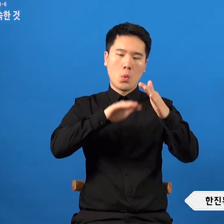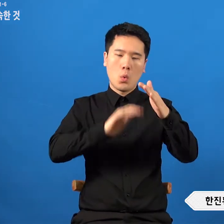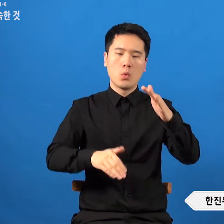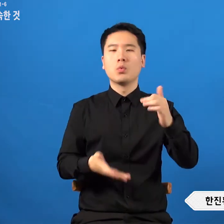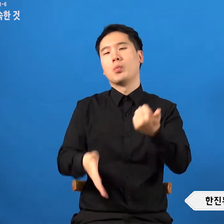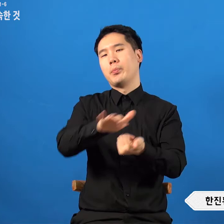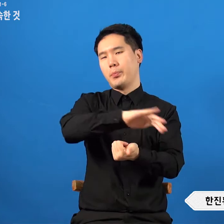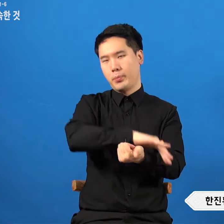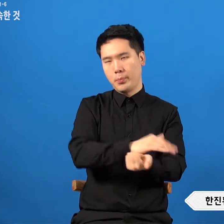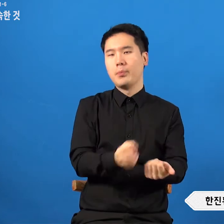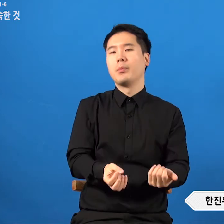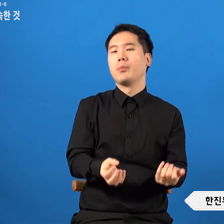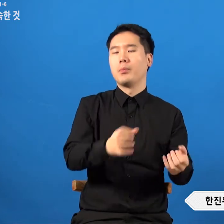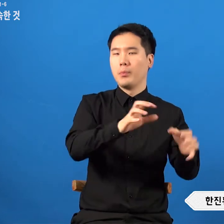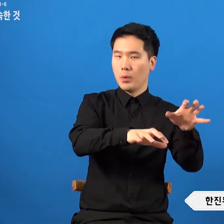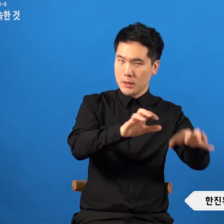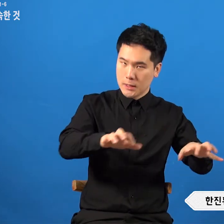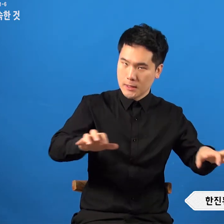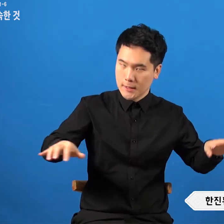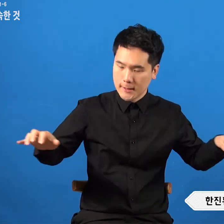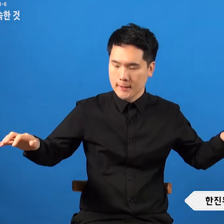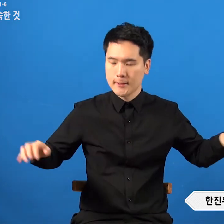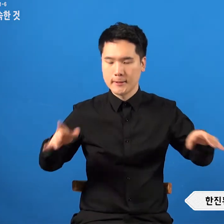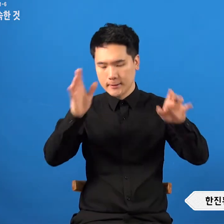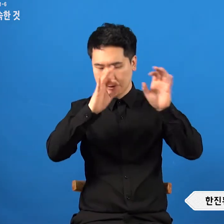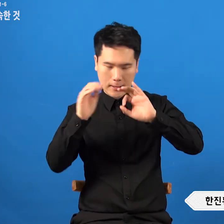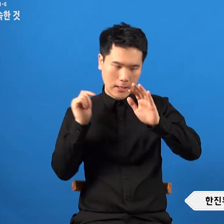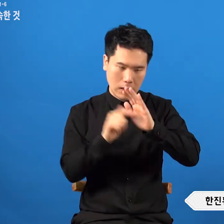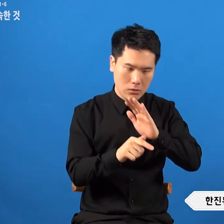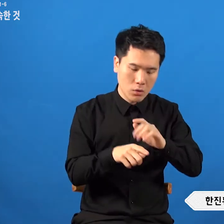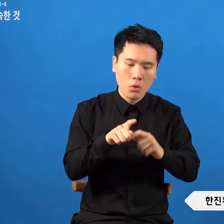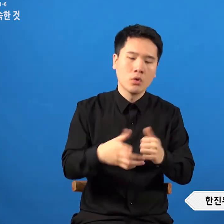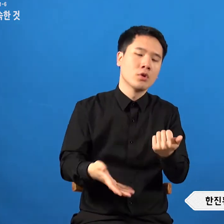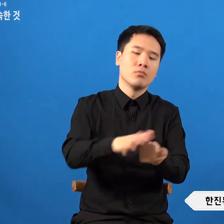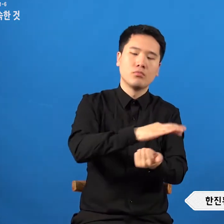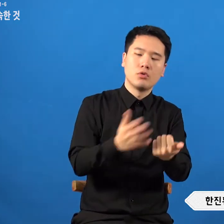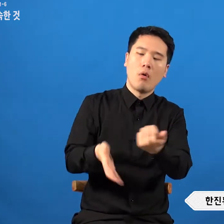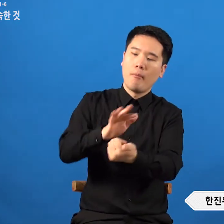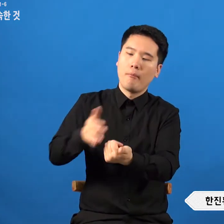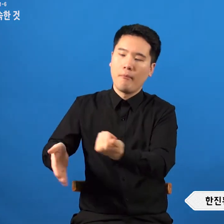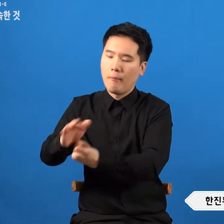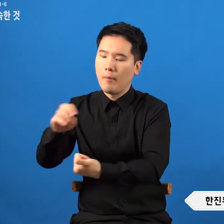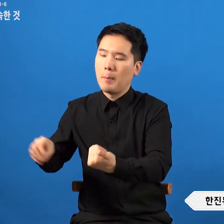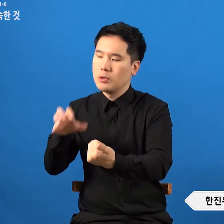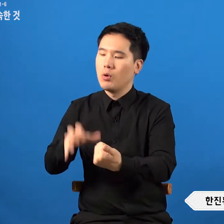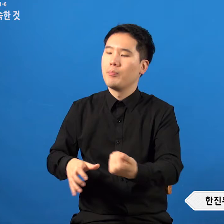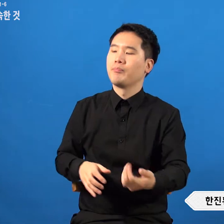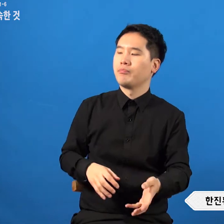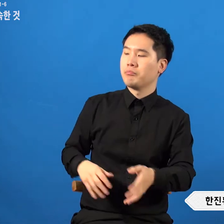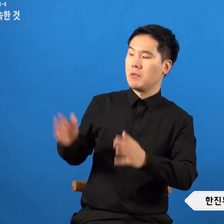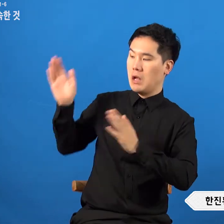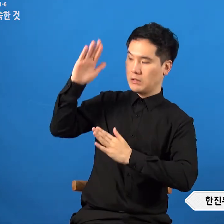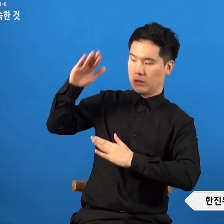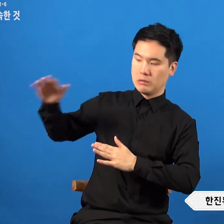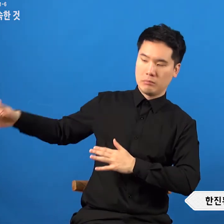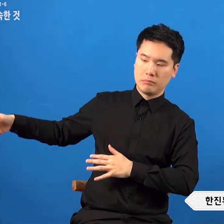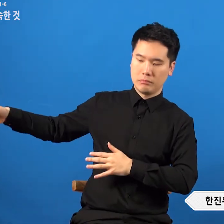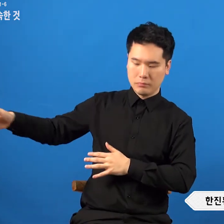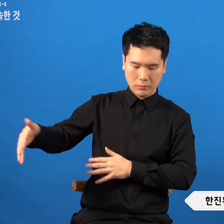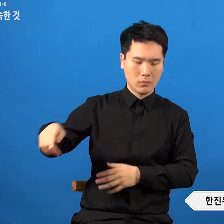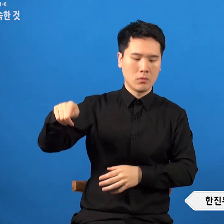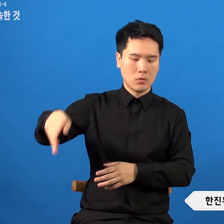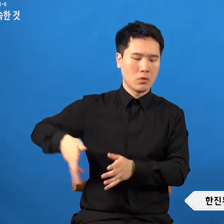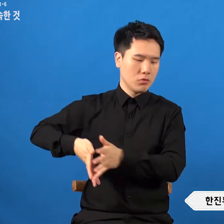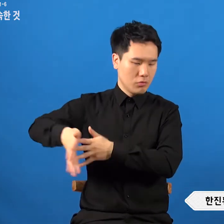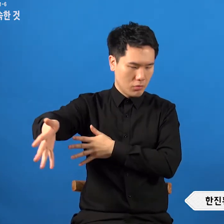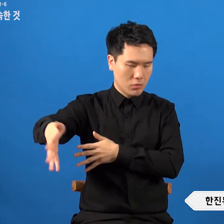비석이 즐비하게 늘어서 있는 그 무덤 앞에서 학생들에게 설교를 하게 합니다. 학생들에게